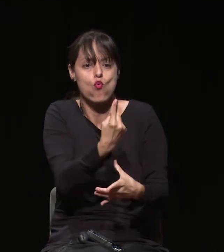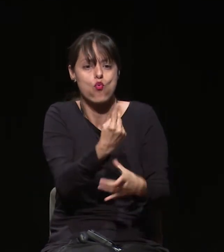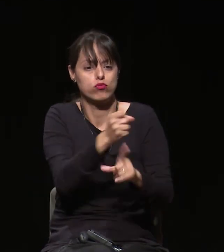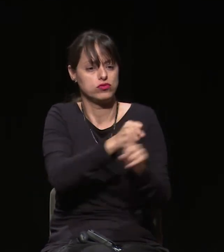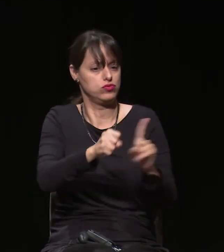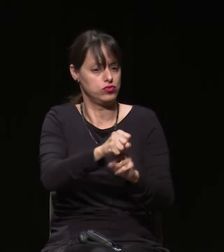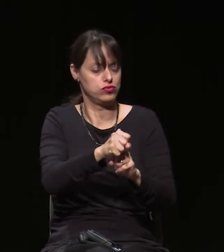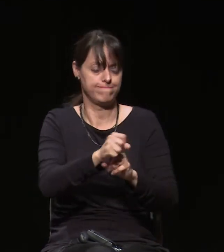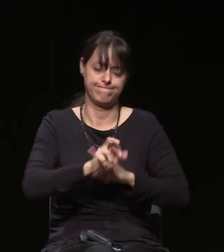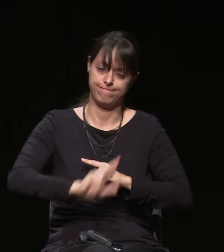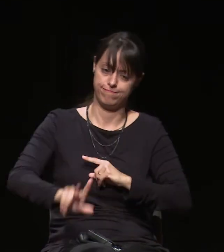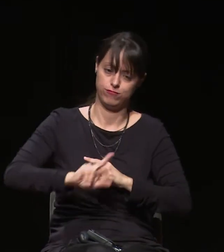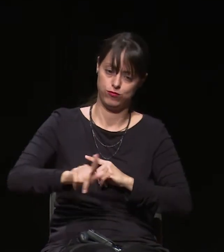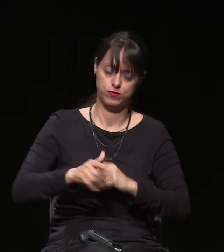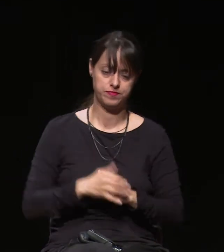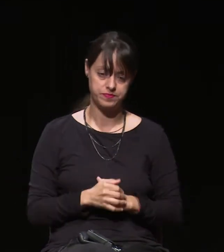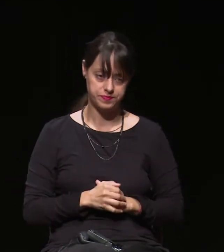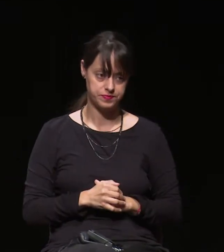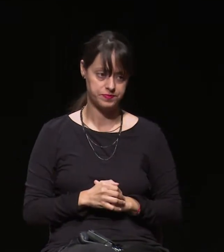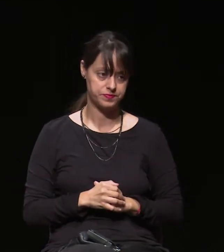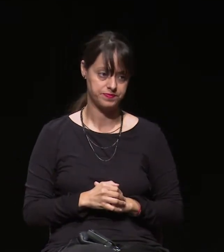social.